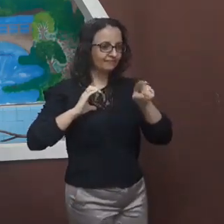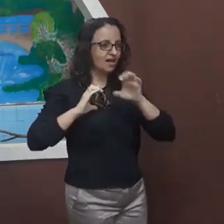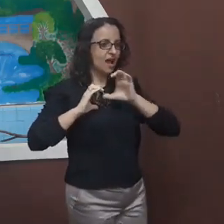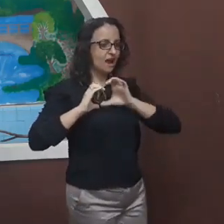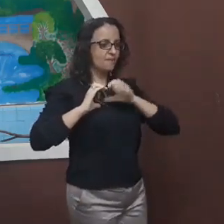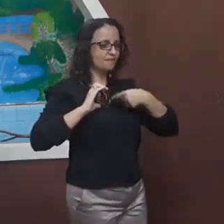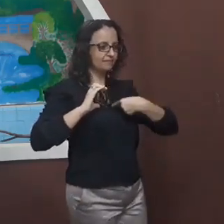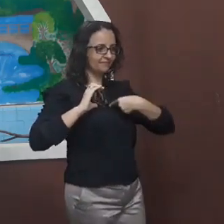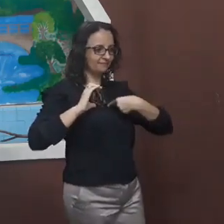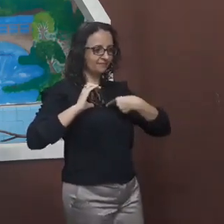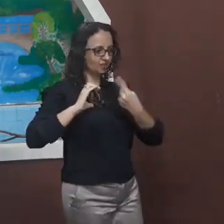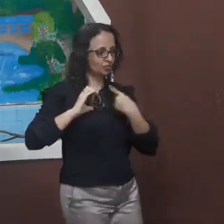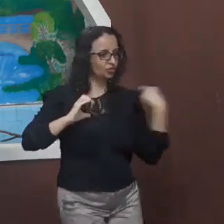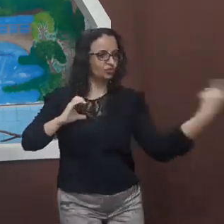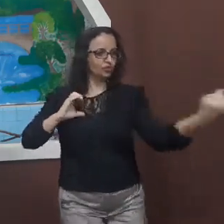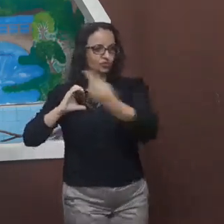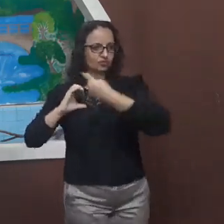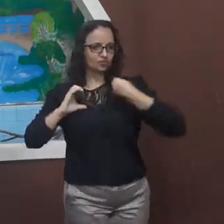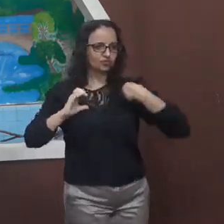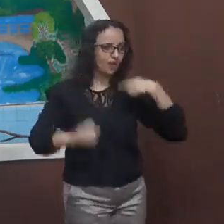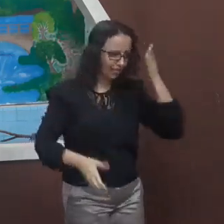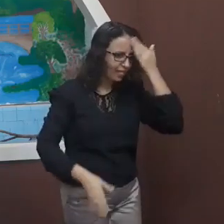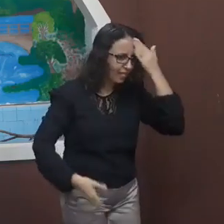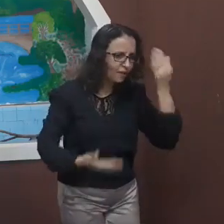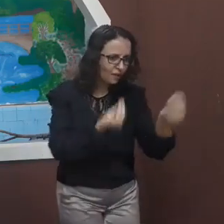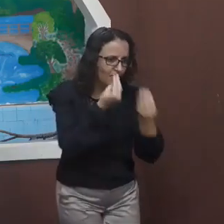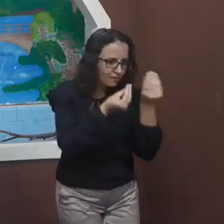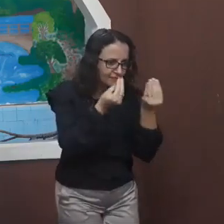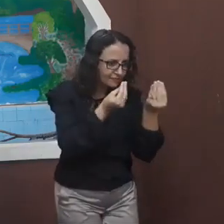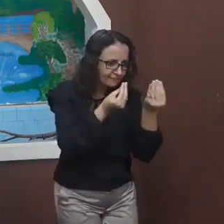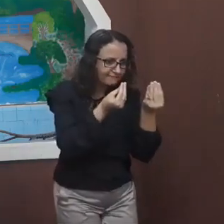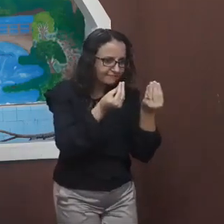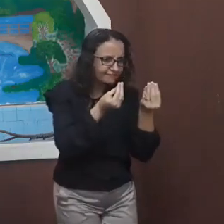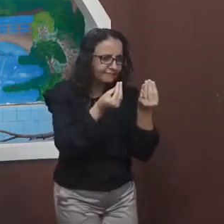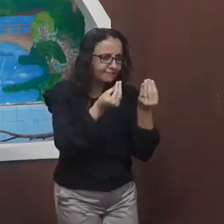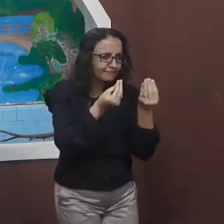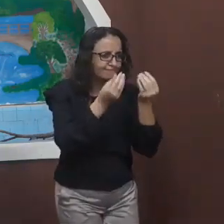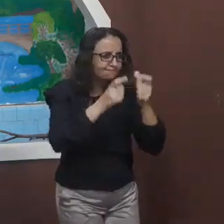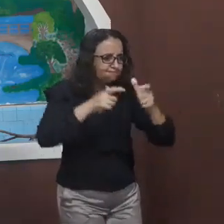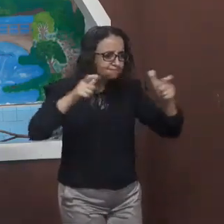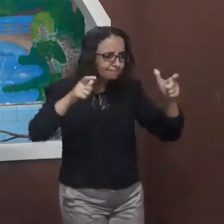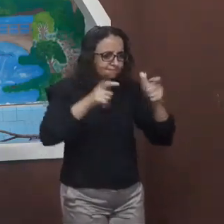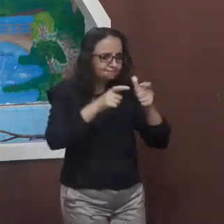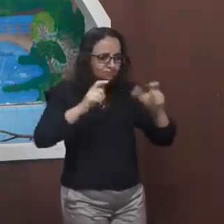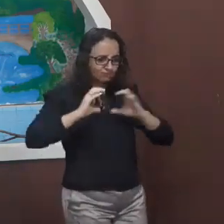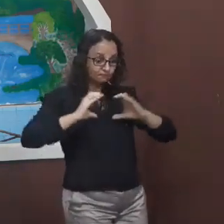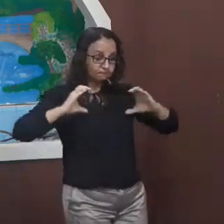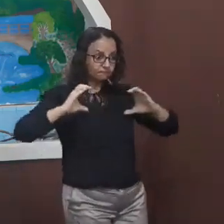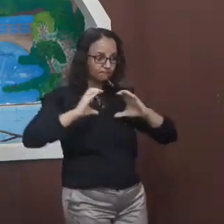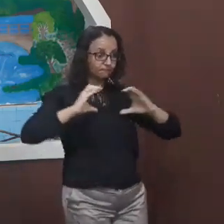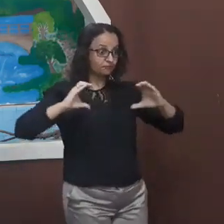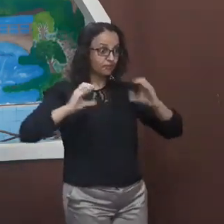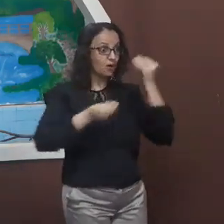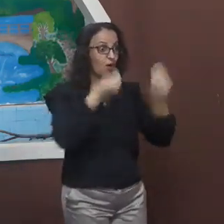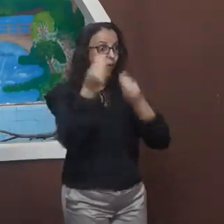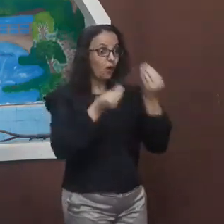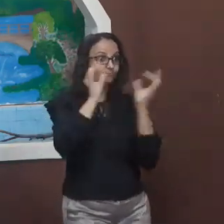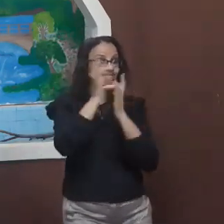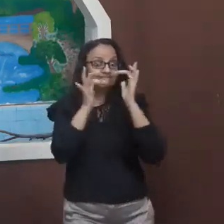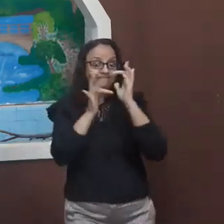ama. Irmão, dá para entender como que Jesus te ama? Dá para entender como que